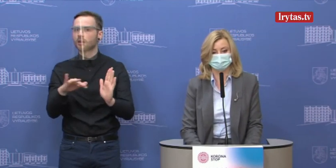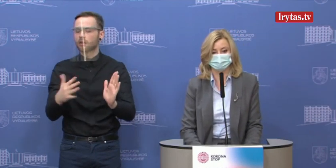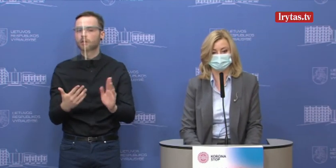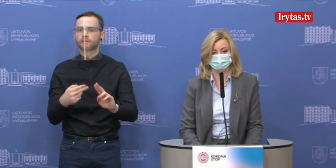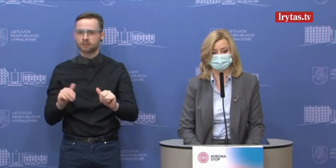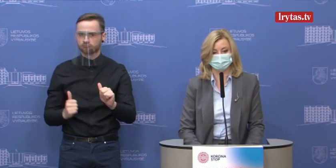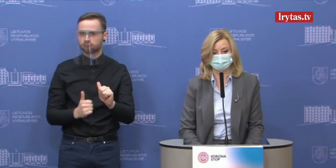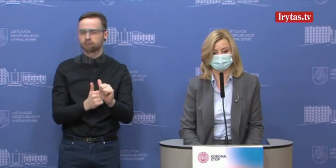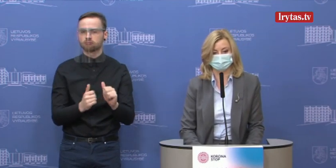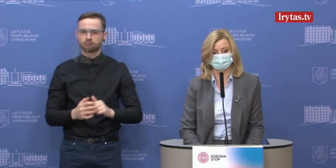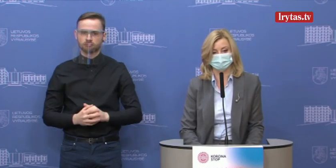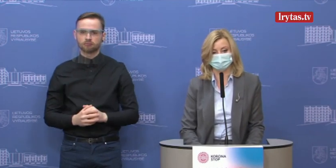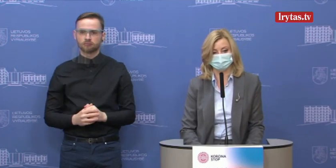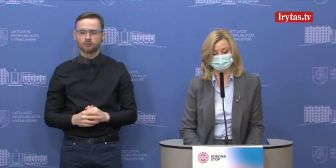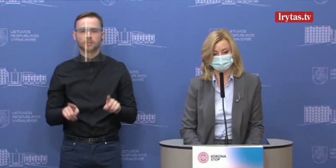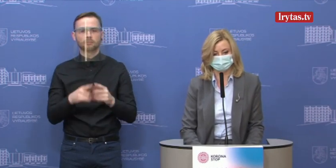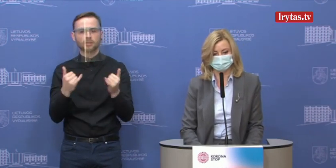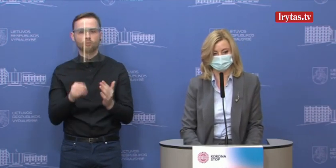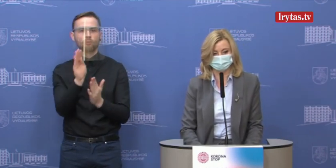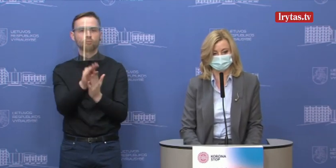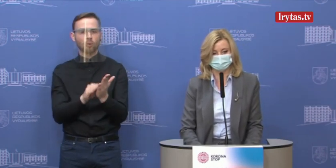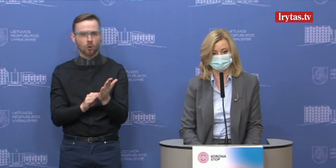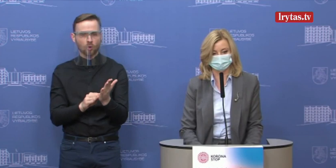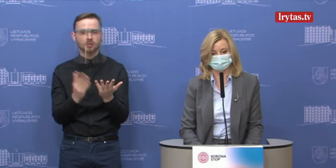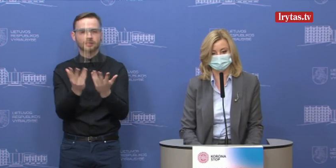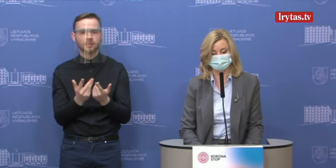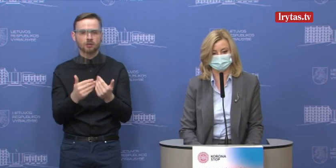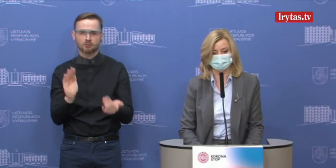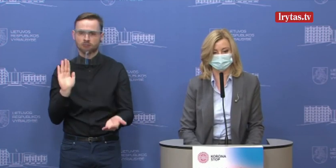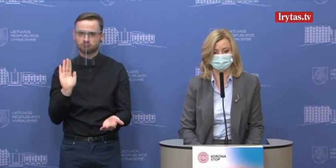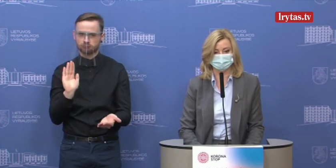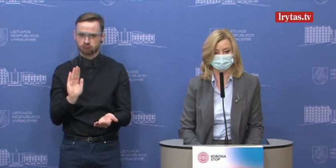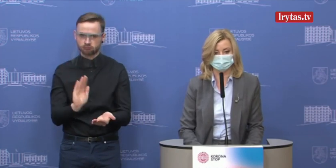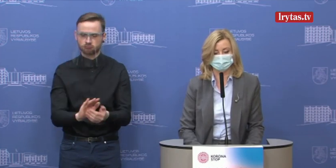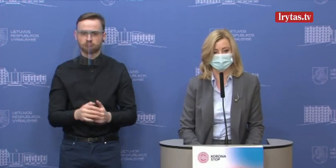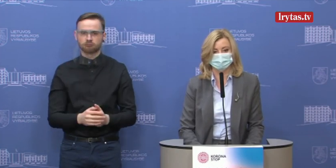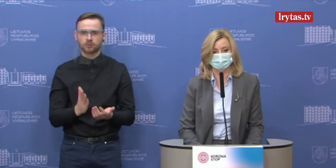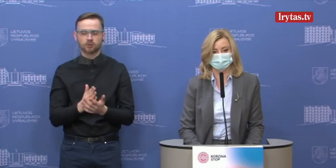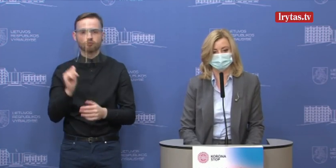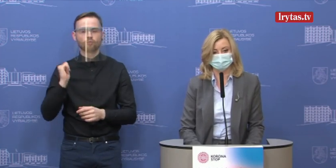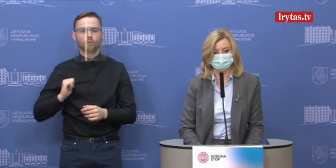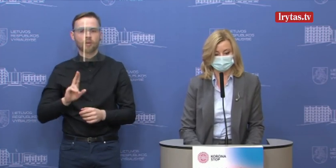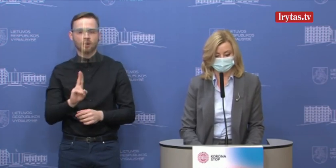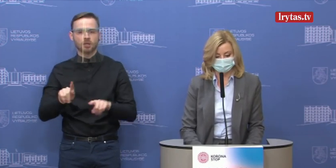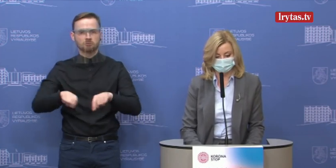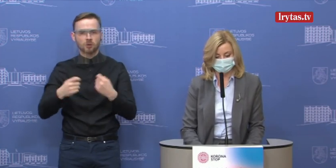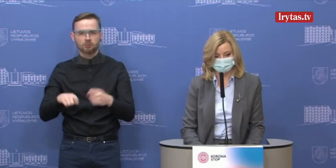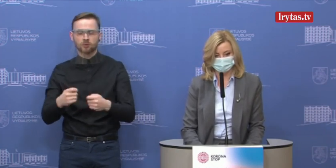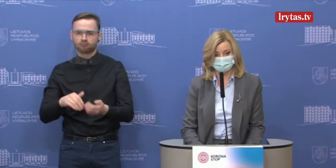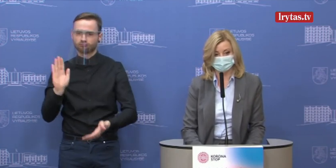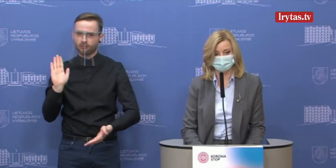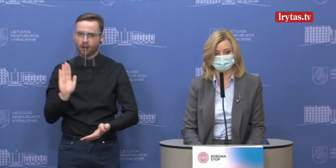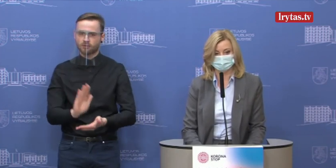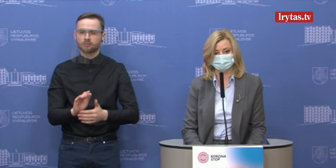Dėl to mažėja ir protokolų skaičius už viešos tvarkos pažeidimą, bet policija